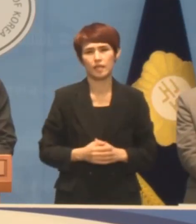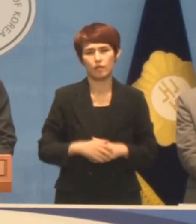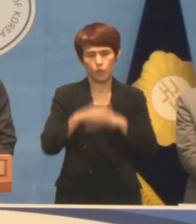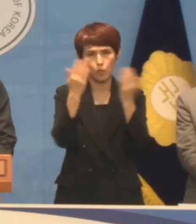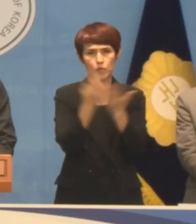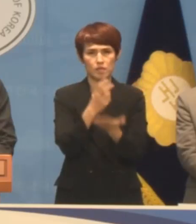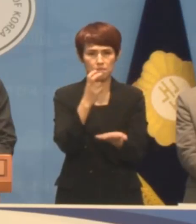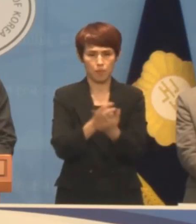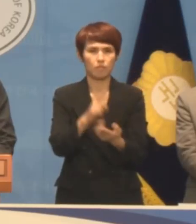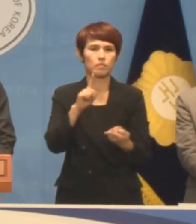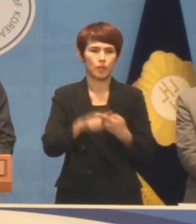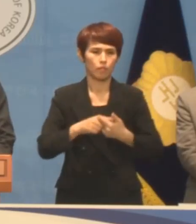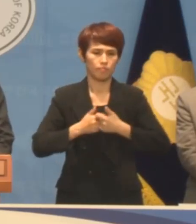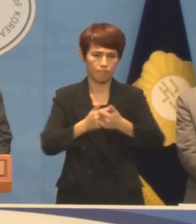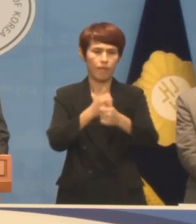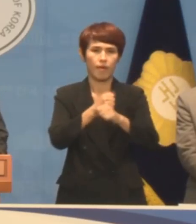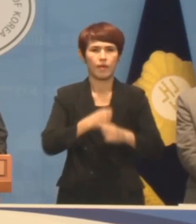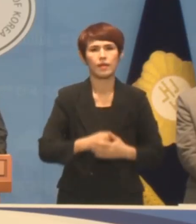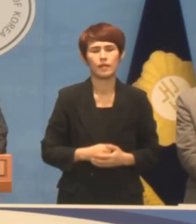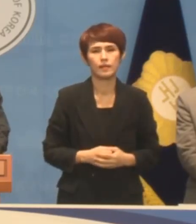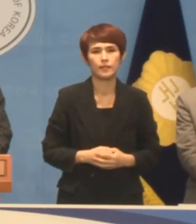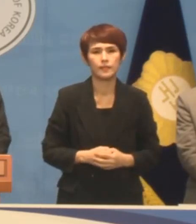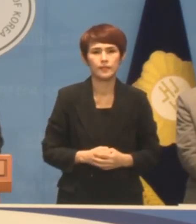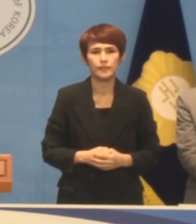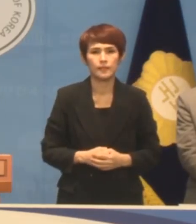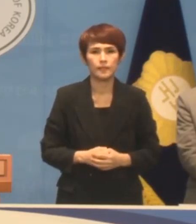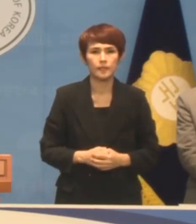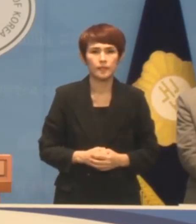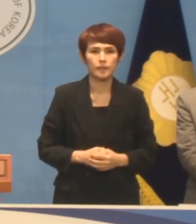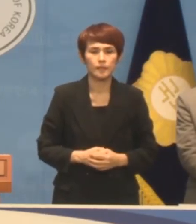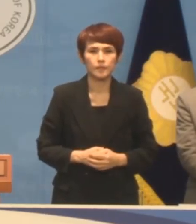법적 수단을 동원할 것입니다. 고맙습니다.